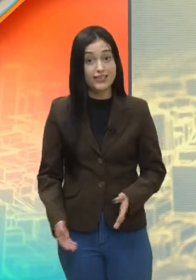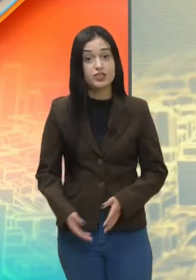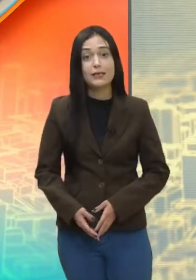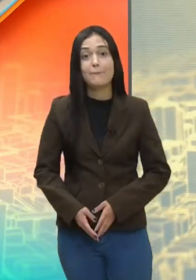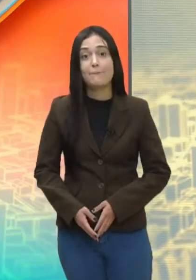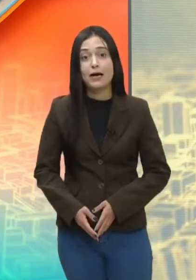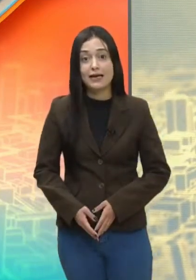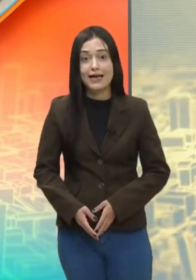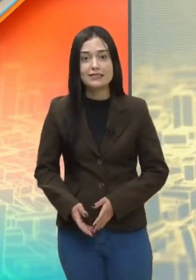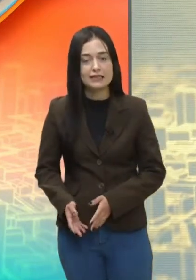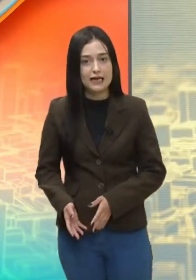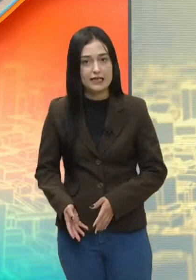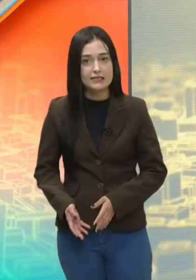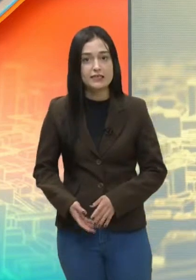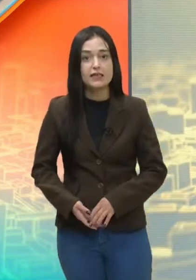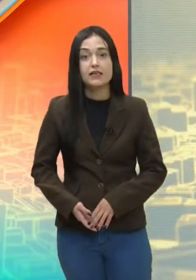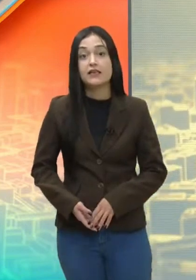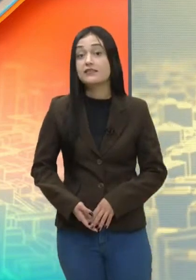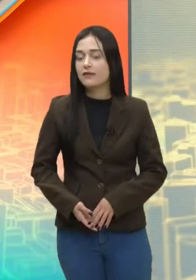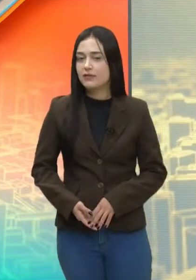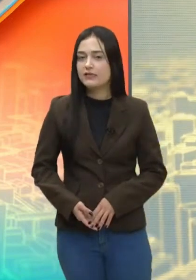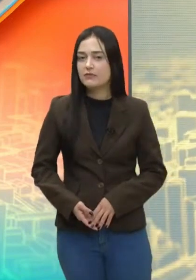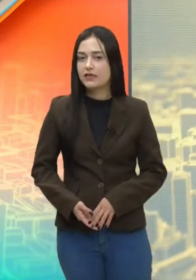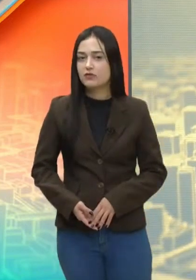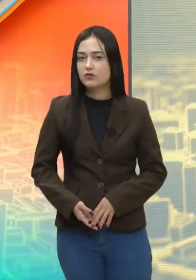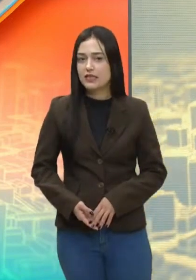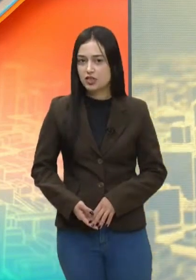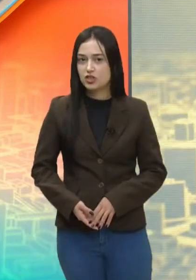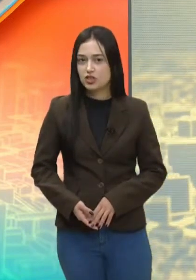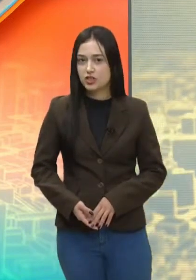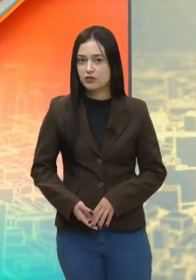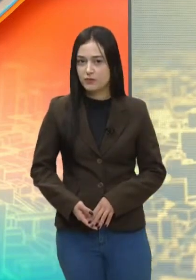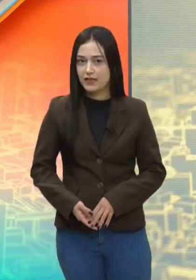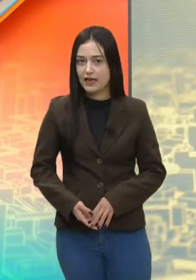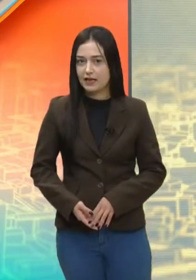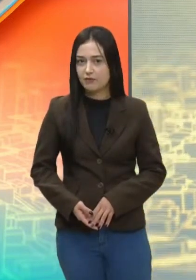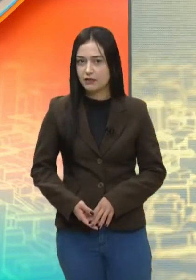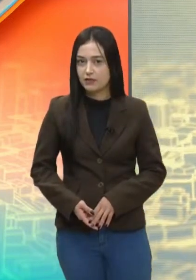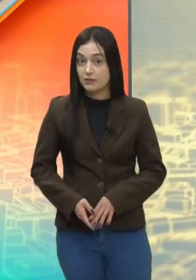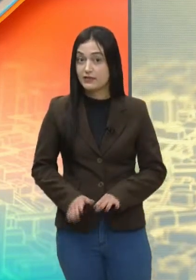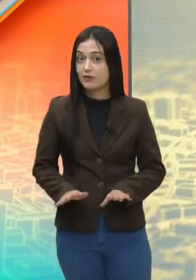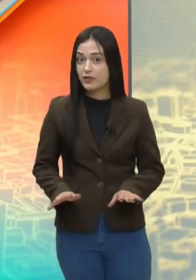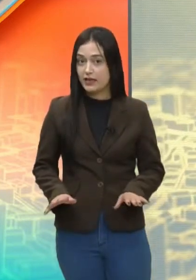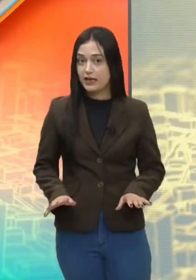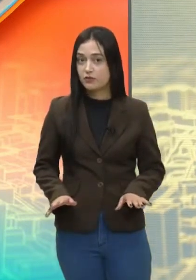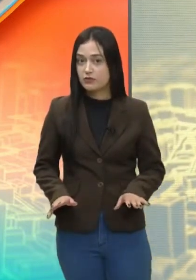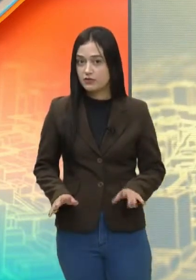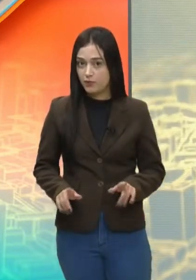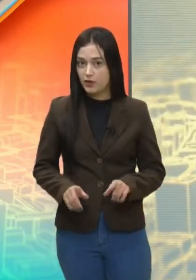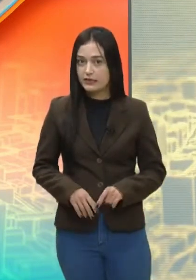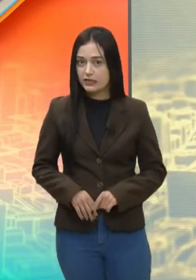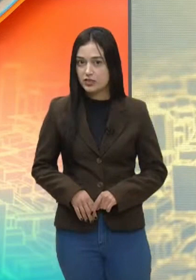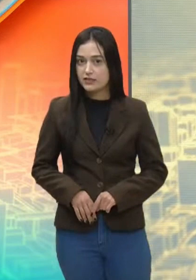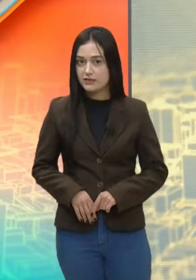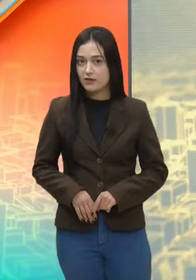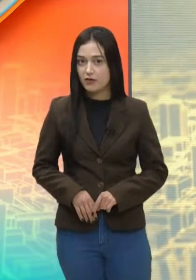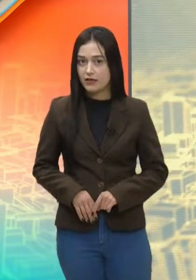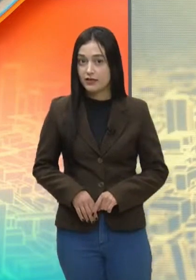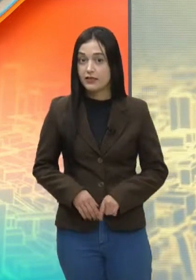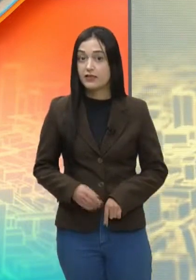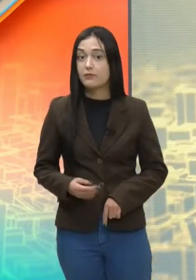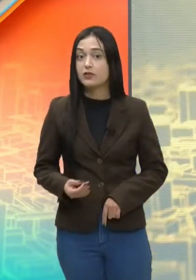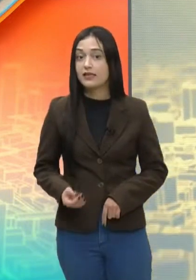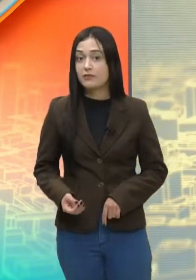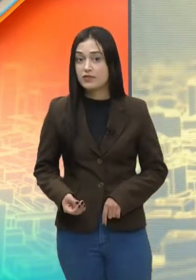chegou a hora de limpar as casas e estabelecimentos atingidos pela água. Mas há cuidados importantes nessa